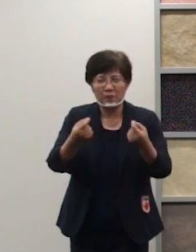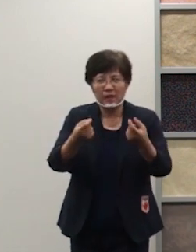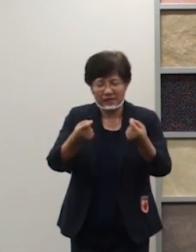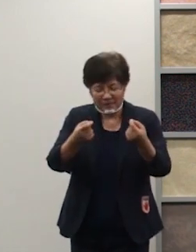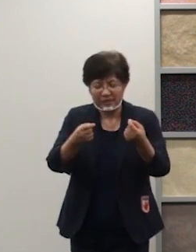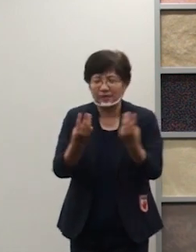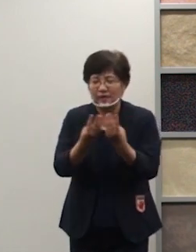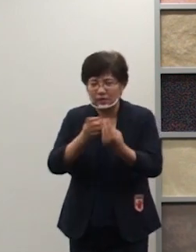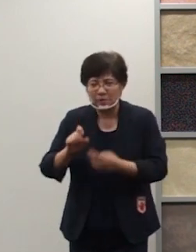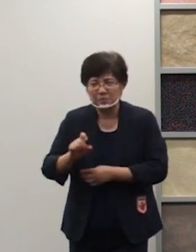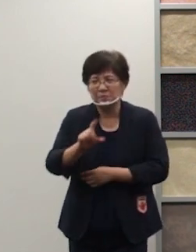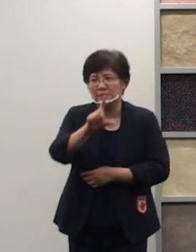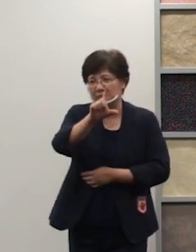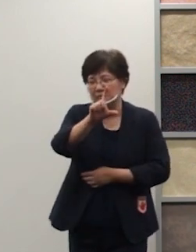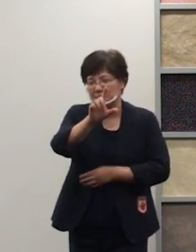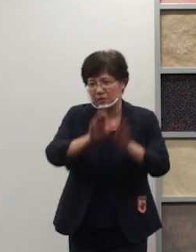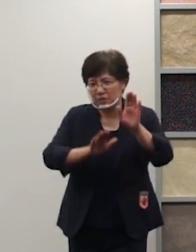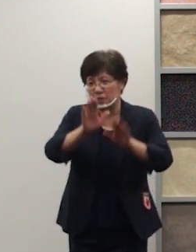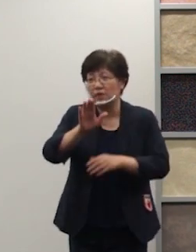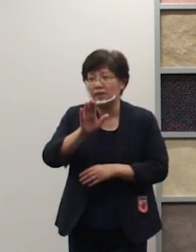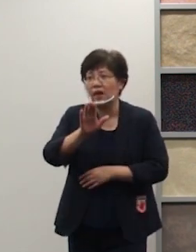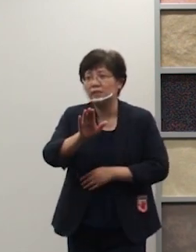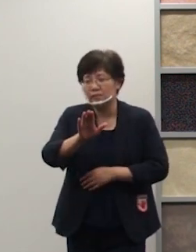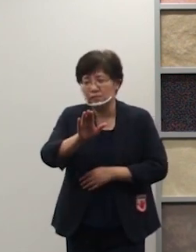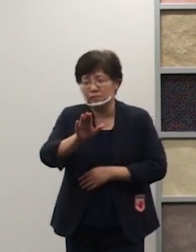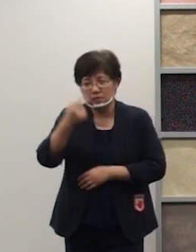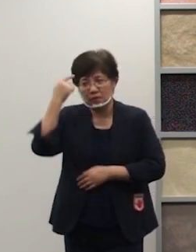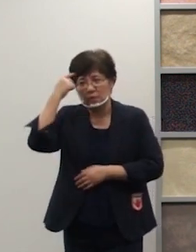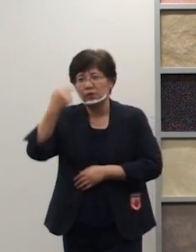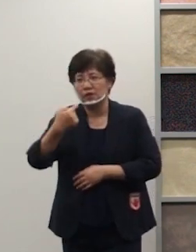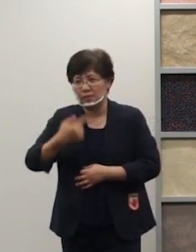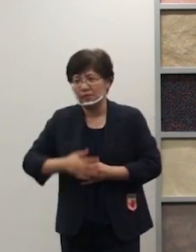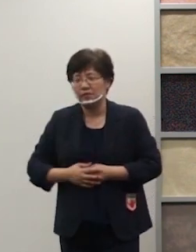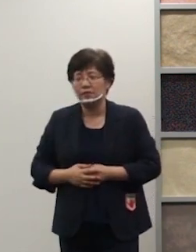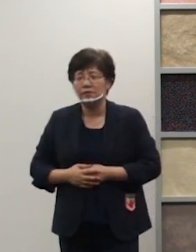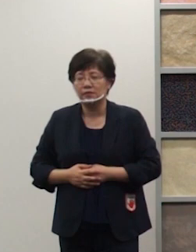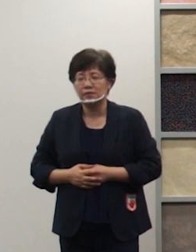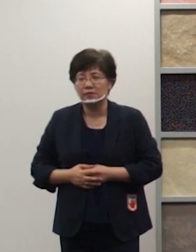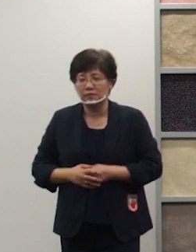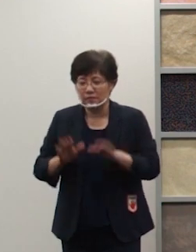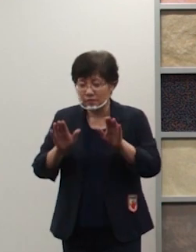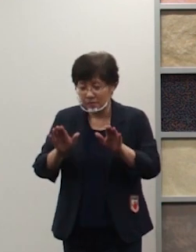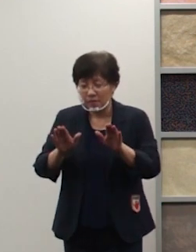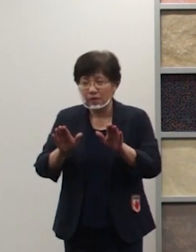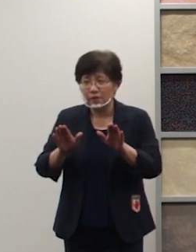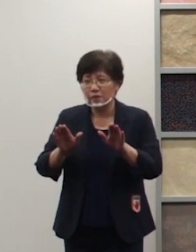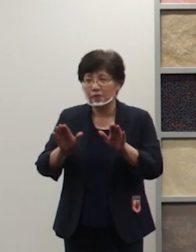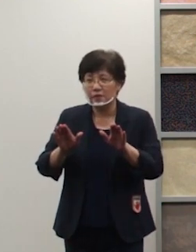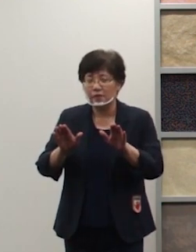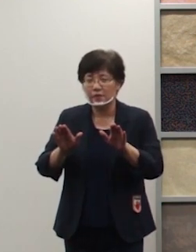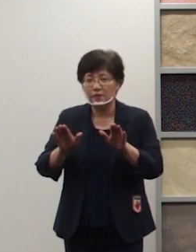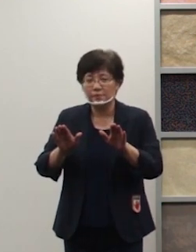ている、リスクにさらされている、こういう状況だと思います。現状その